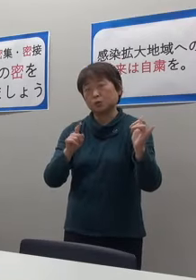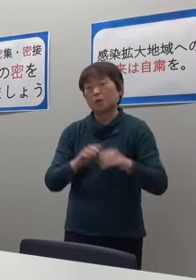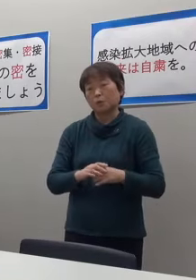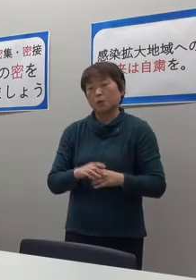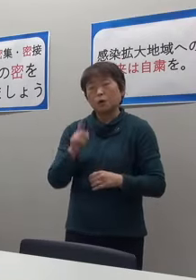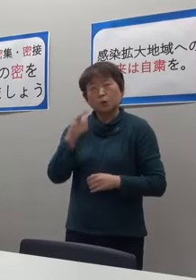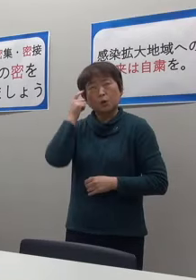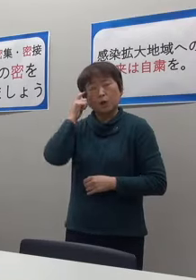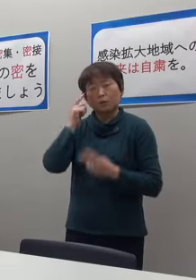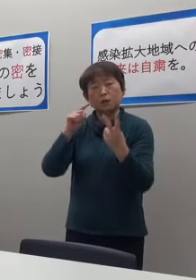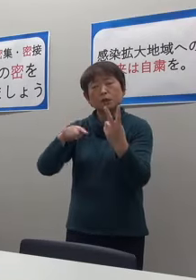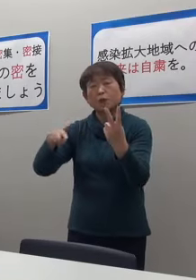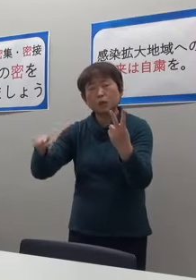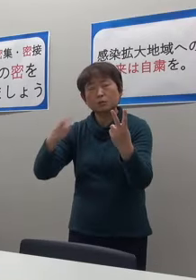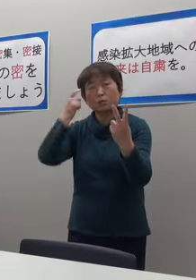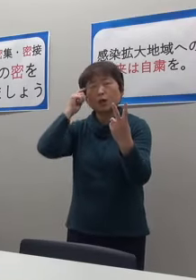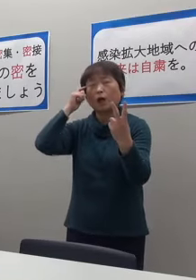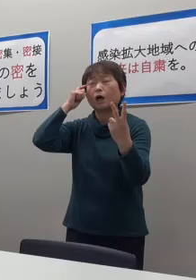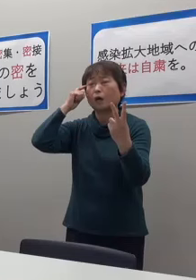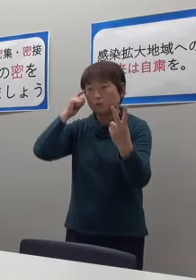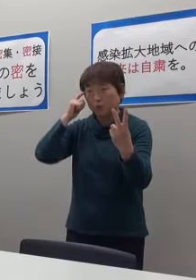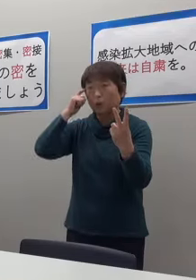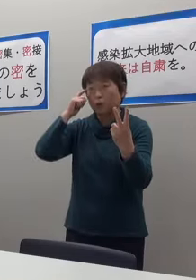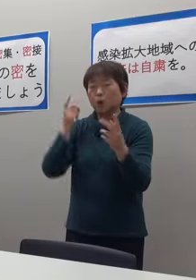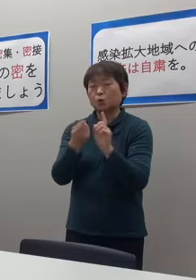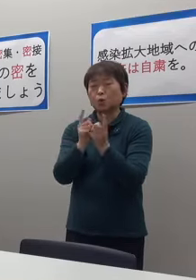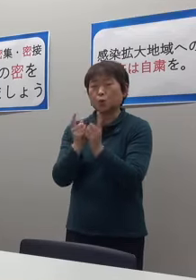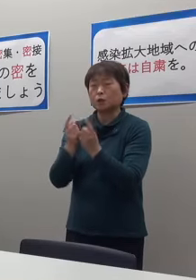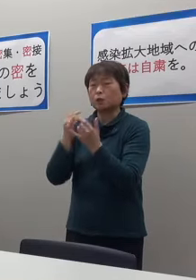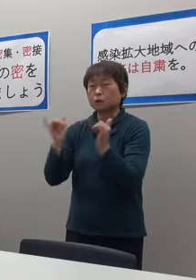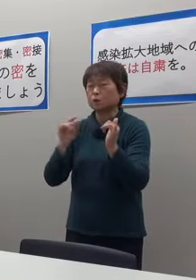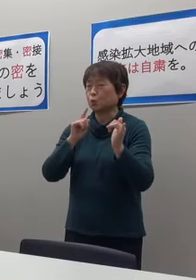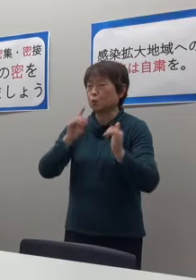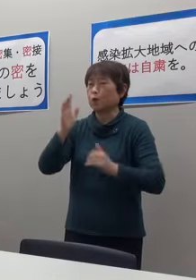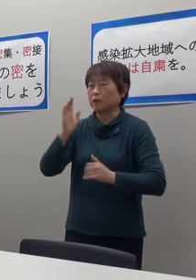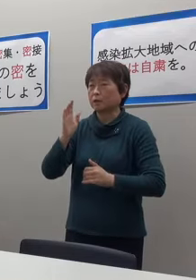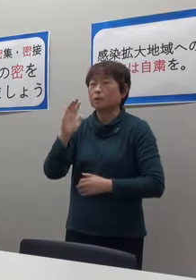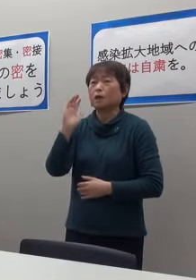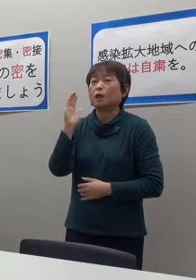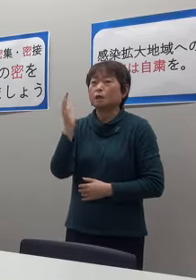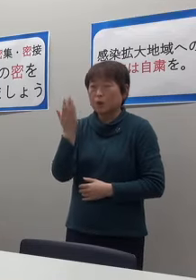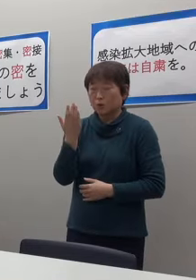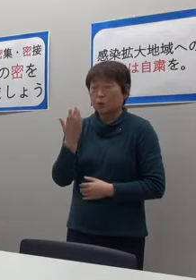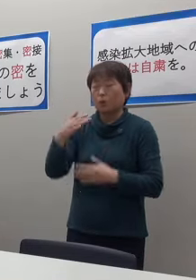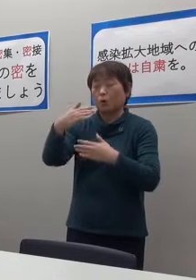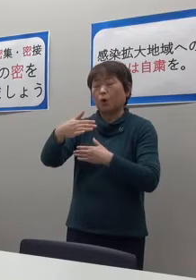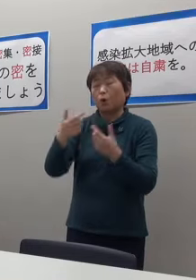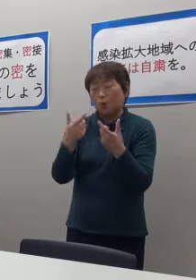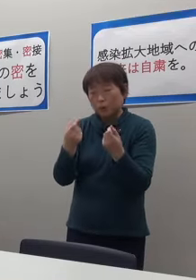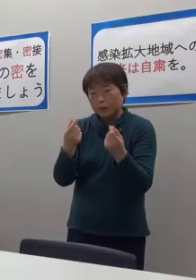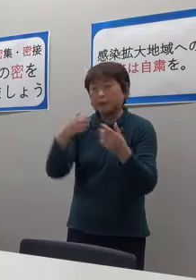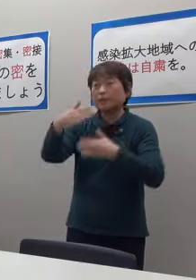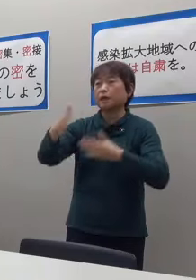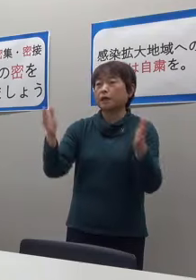ども、同じやっぱりこうフロアにこうおられて、まあ、症状もちょっとこうあったっていうので、この方は、まあ、